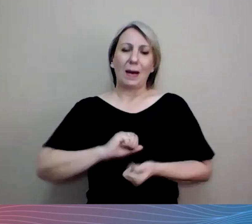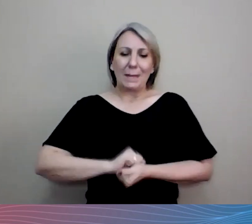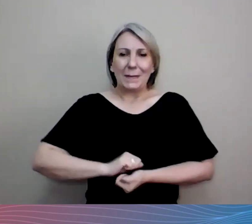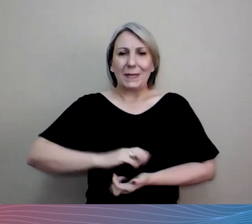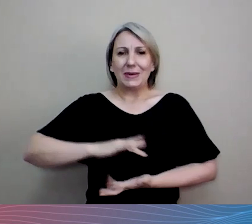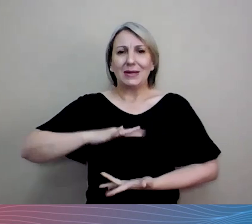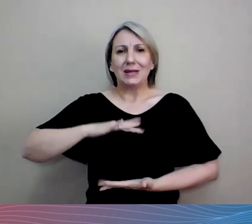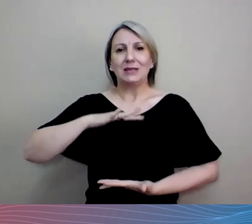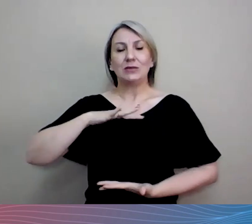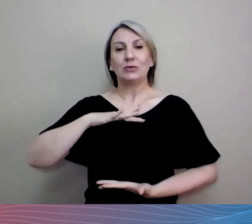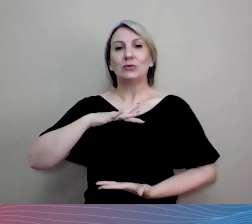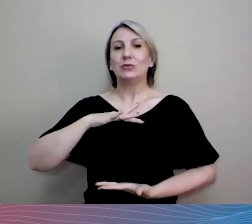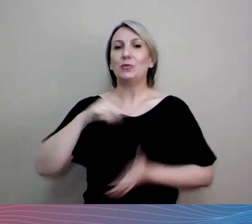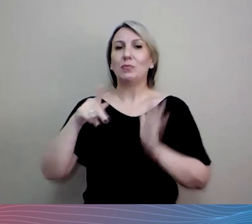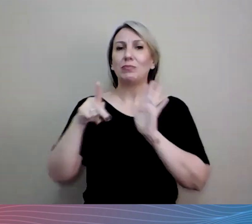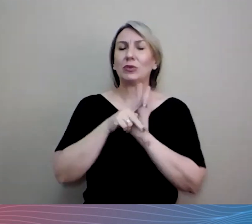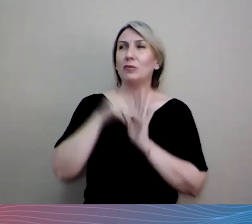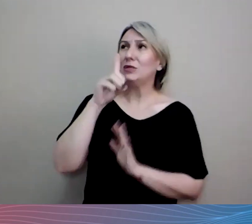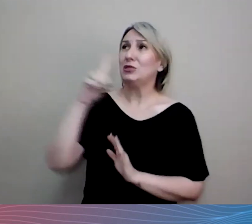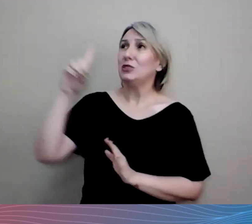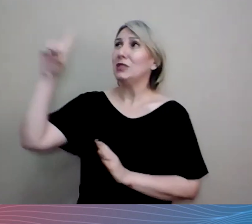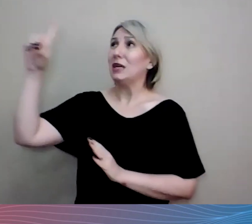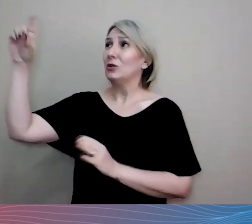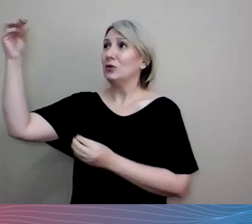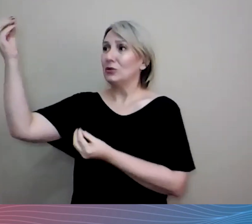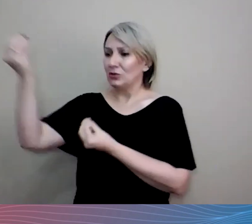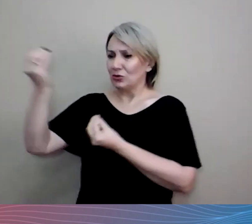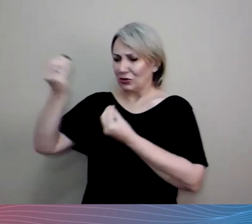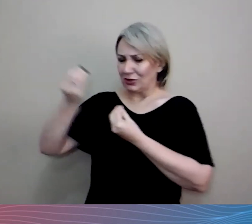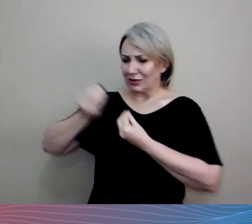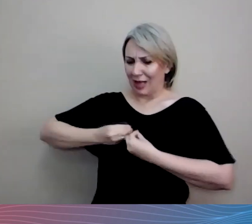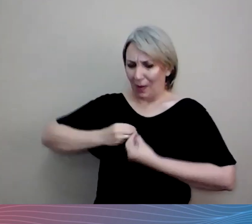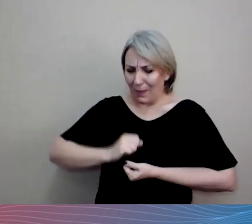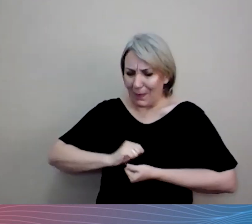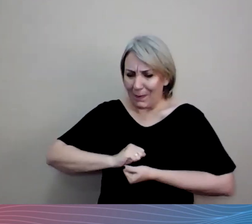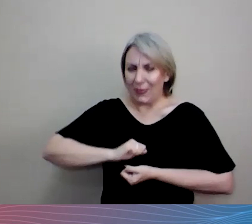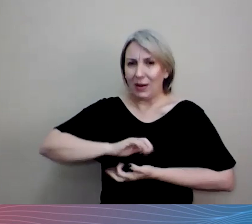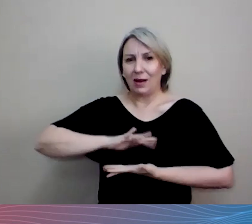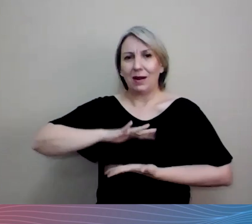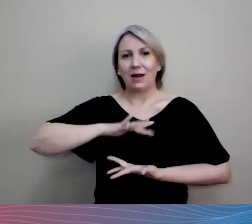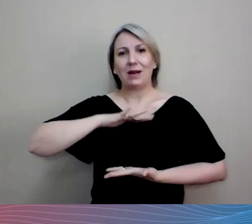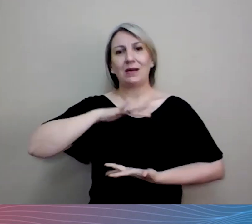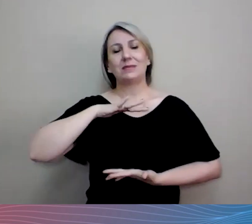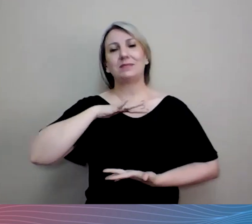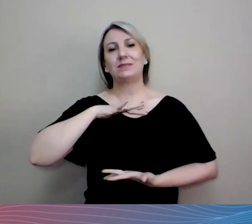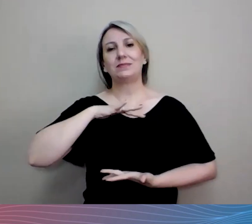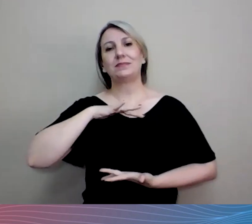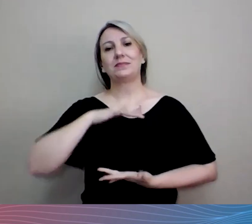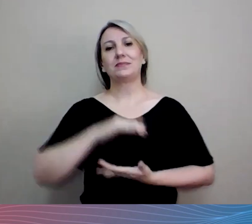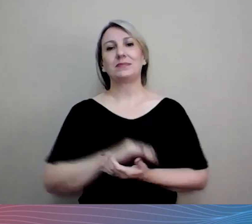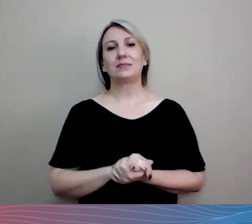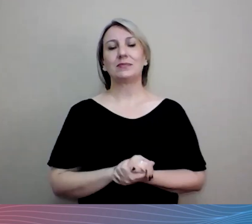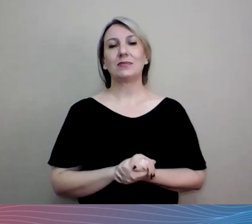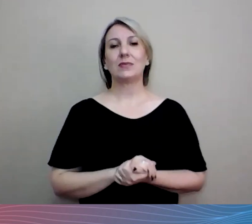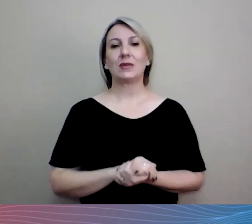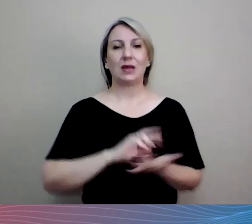versículo 19. A melhor tradução, né, eu consultei o Vincent e também consultei outras versões que melhor